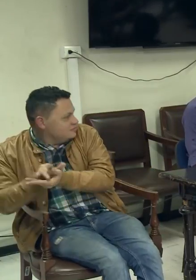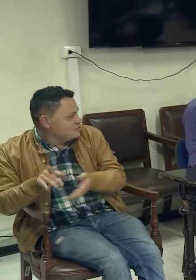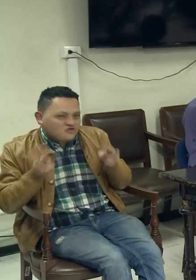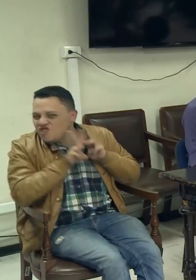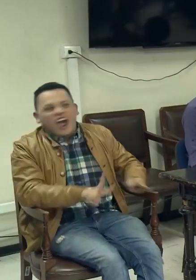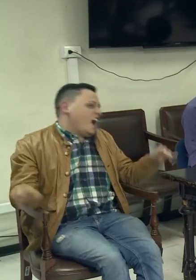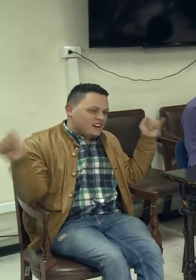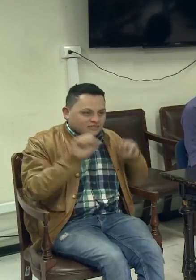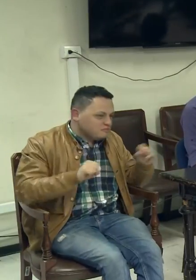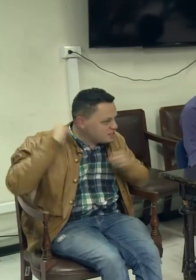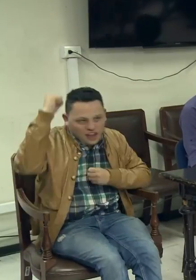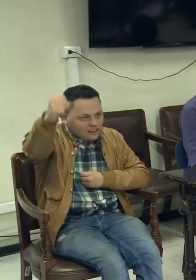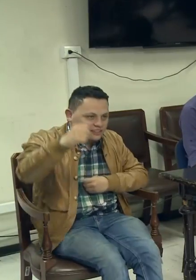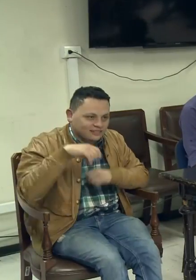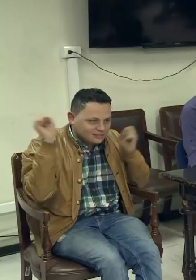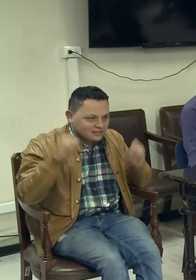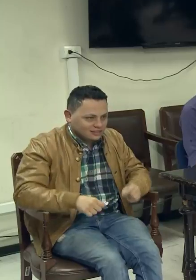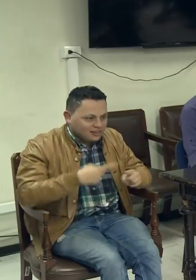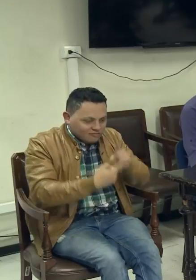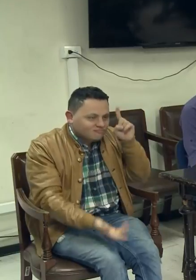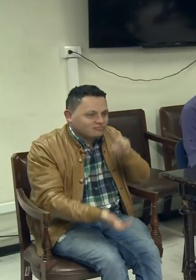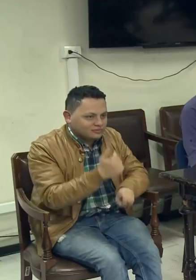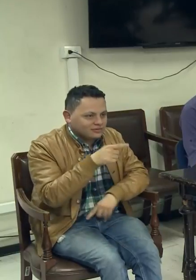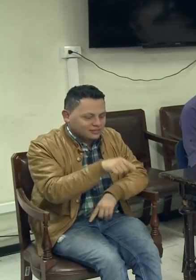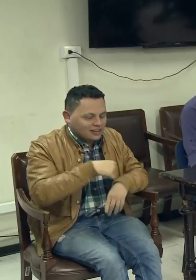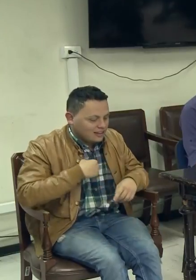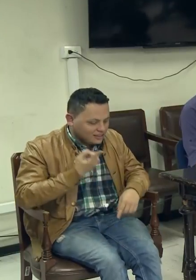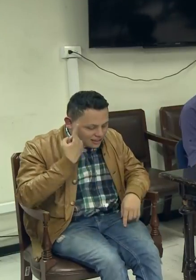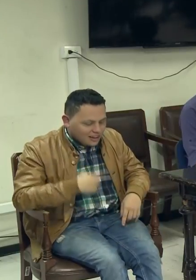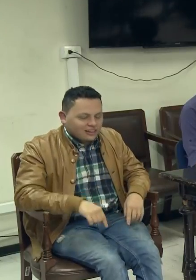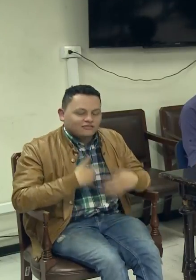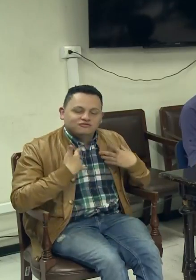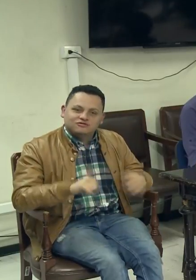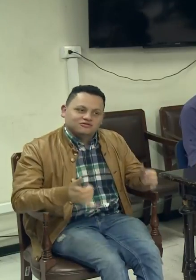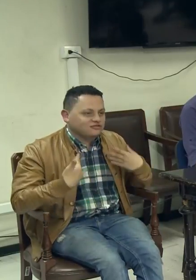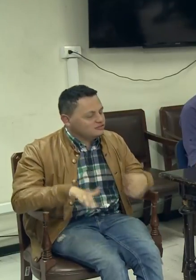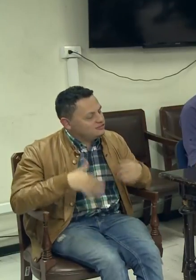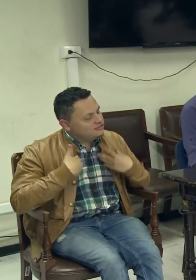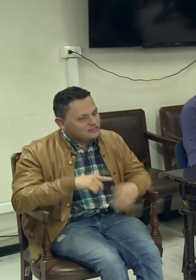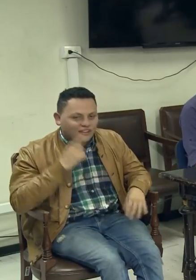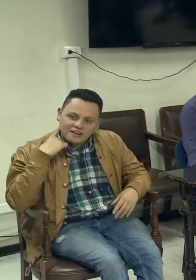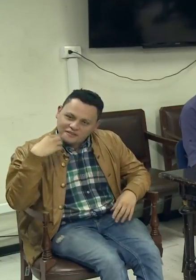¡Wow! ¡Victoria! Así, ahí ese día sí me sentí una feminista feliz.